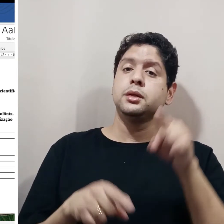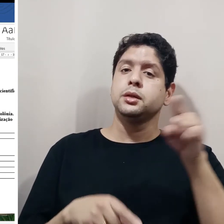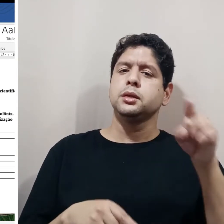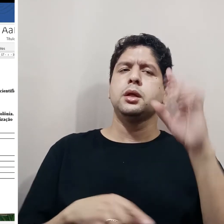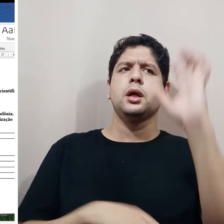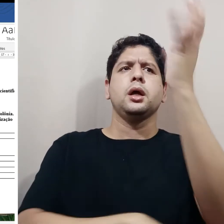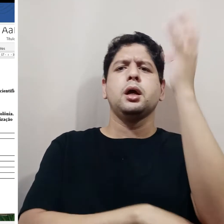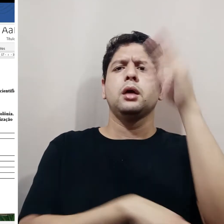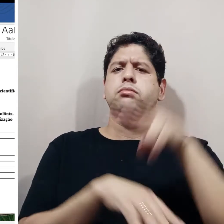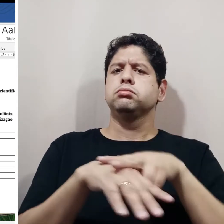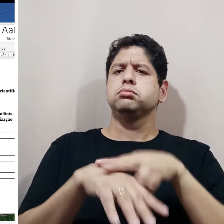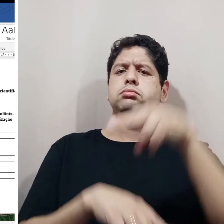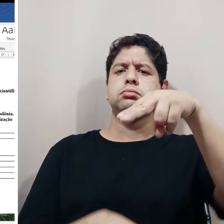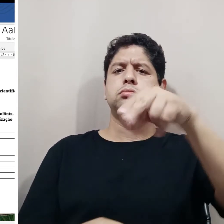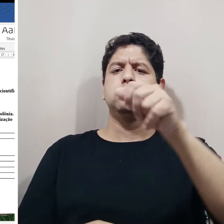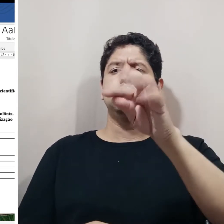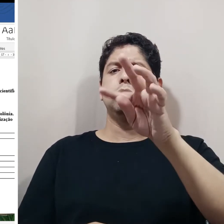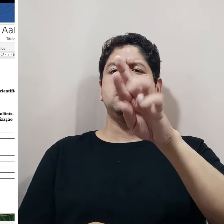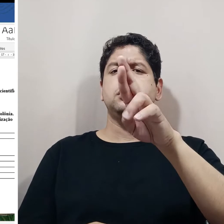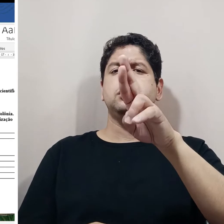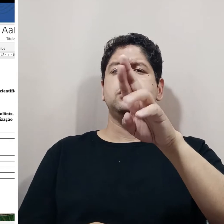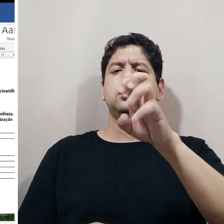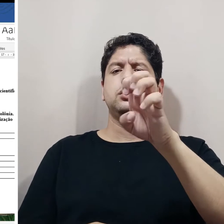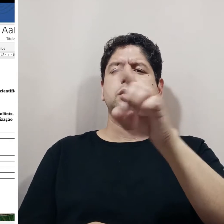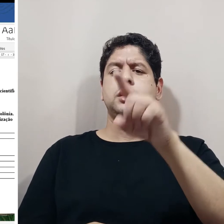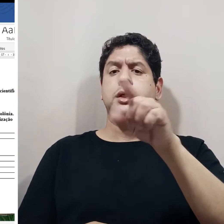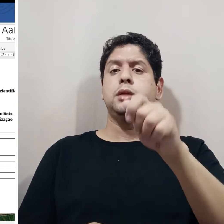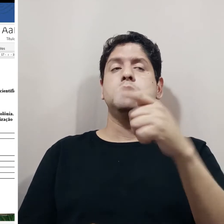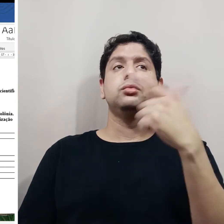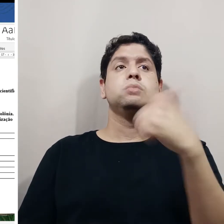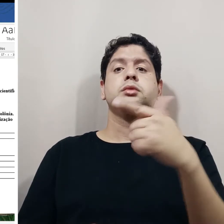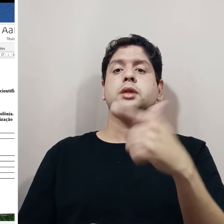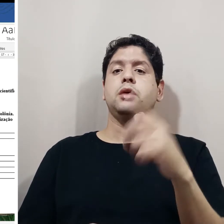Então essa natureza ela passa a ser valorizada.